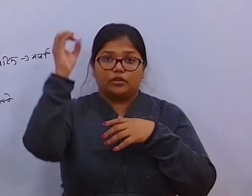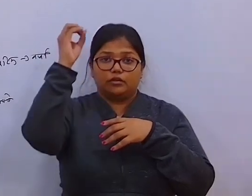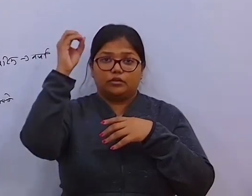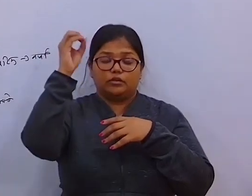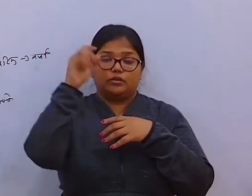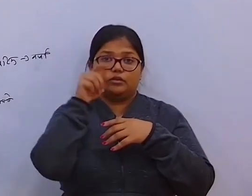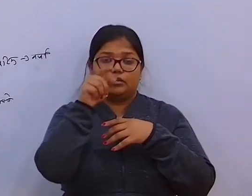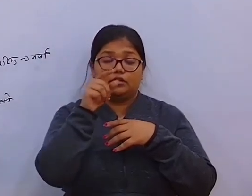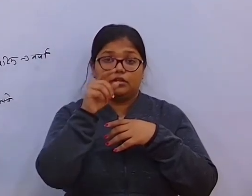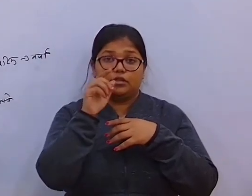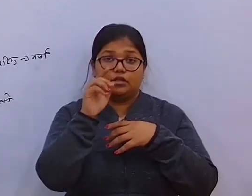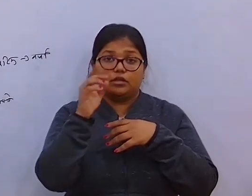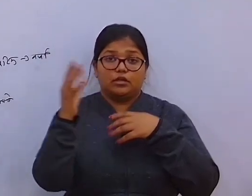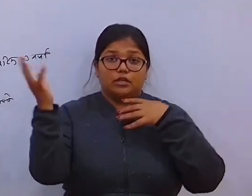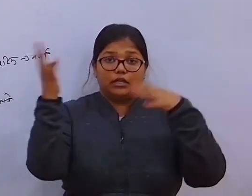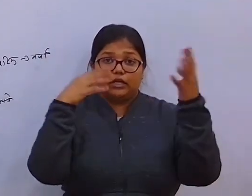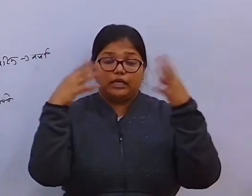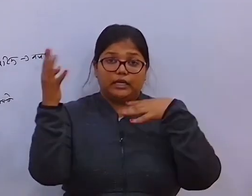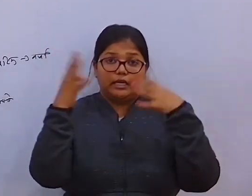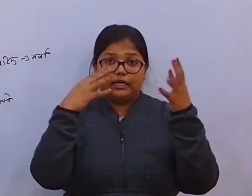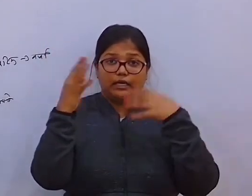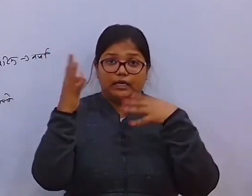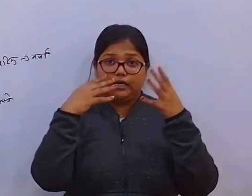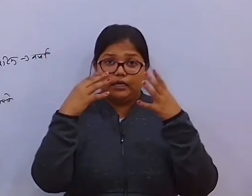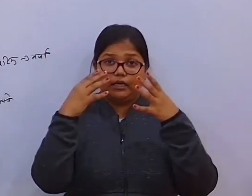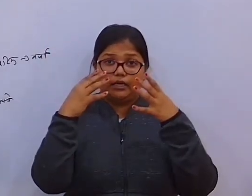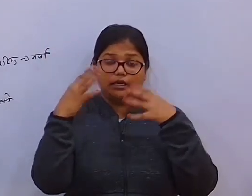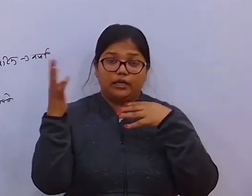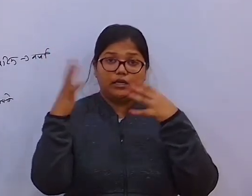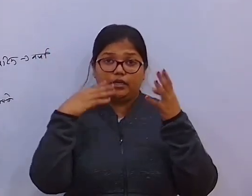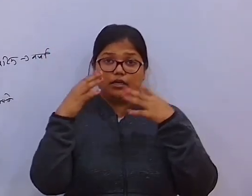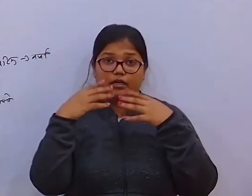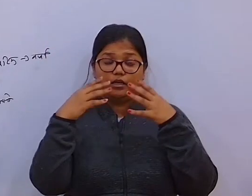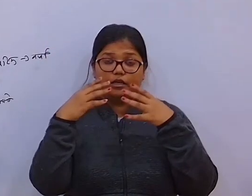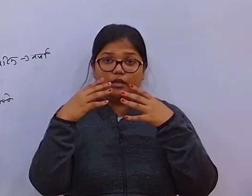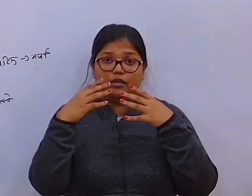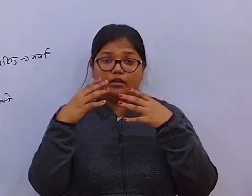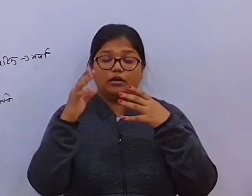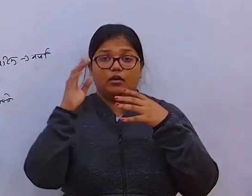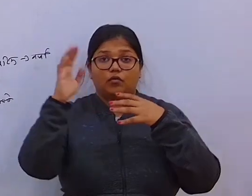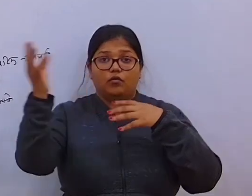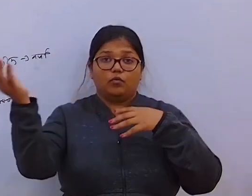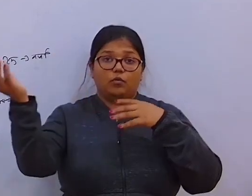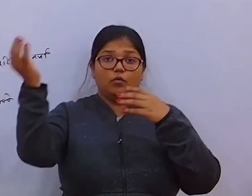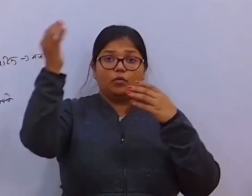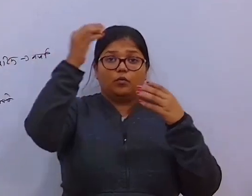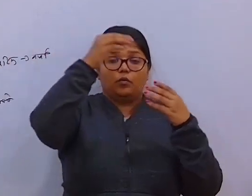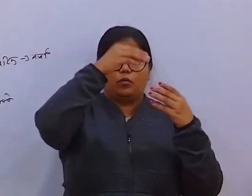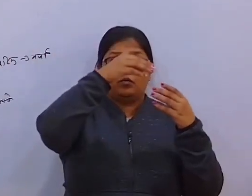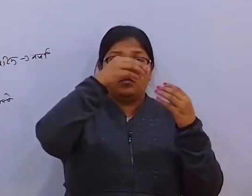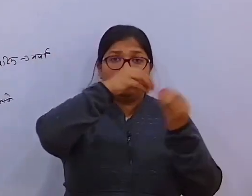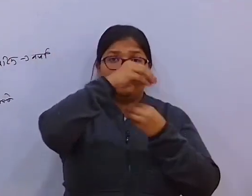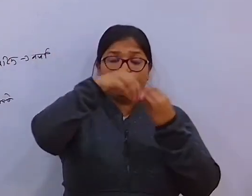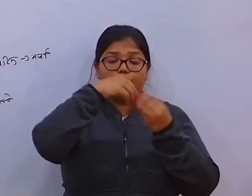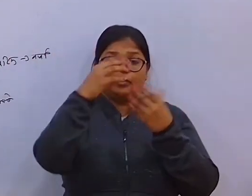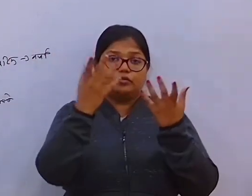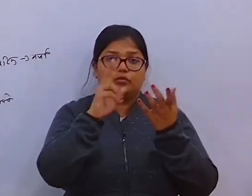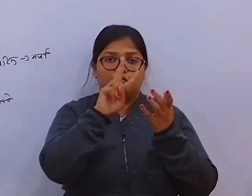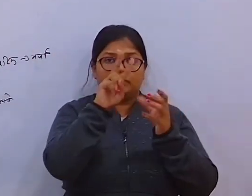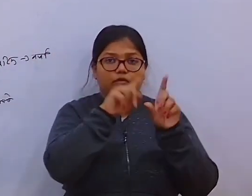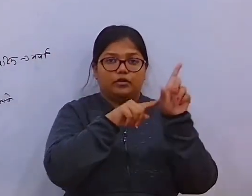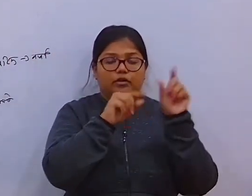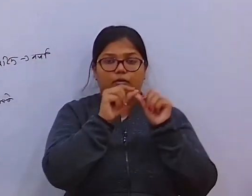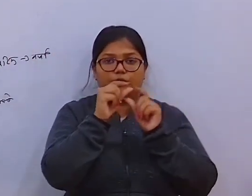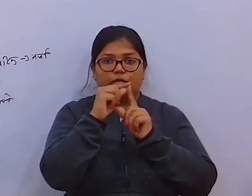में स्थित पवने जब व्यापारिक पवनों से मिलती है तो वो क्या कहलाती है, मतलब वो क्या करती